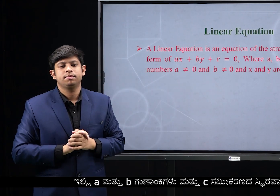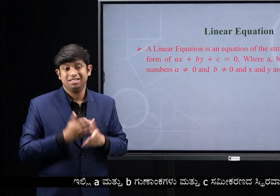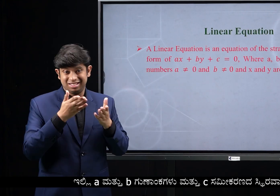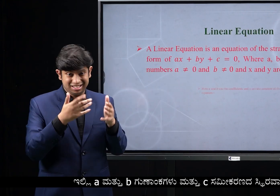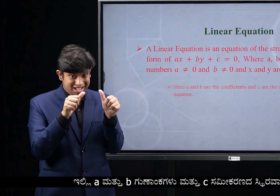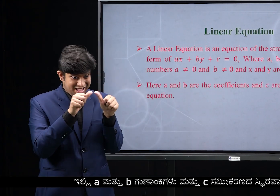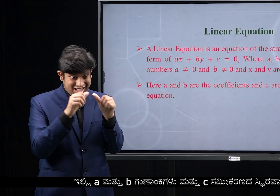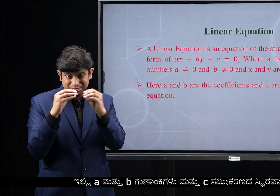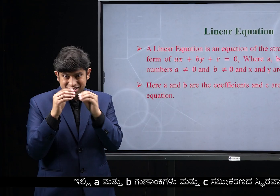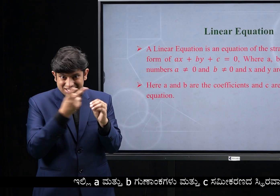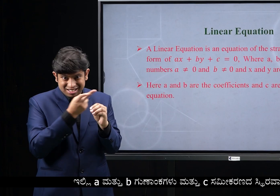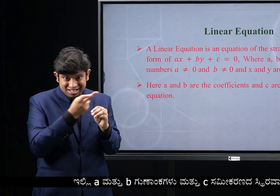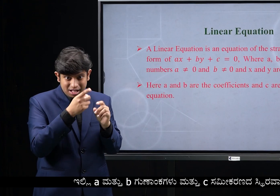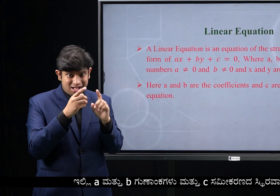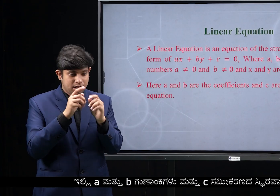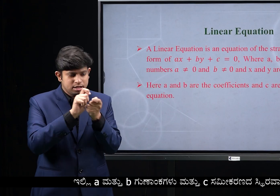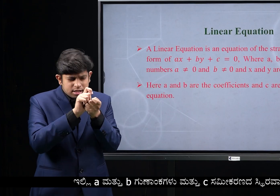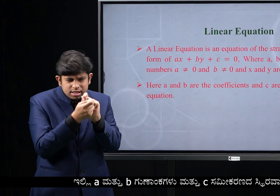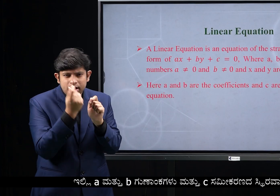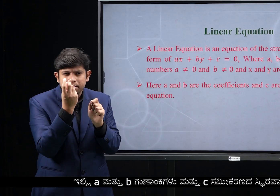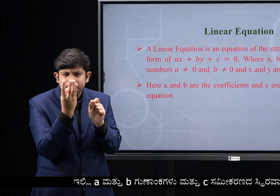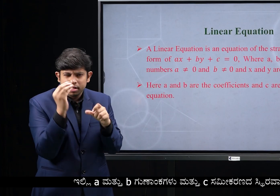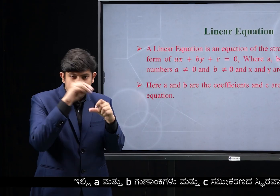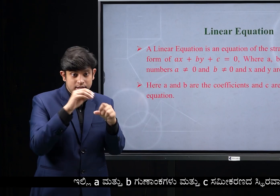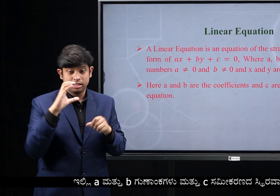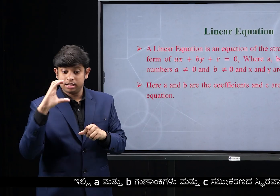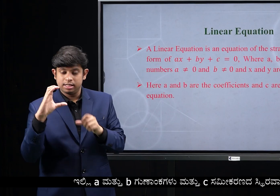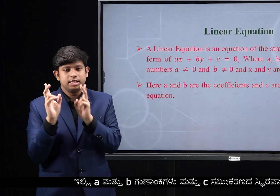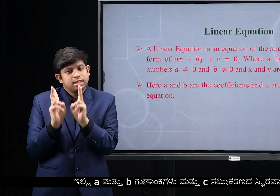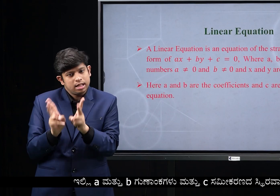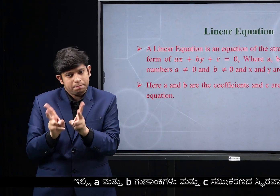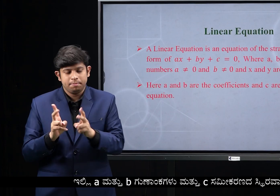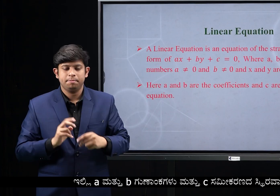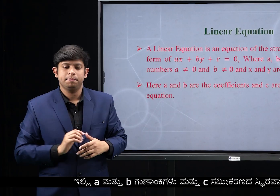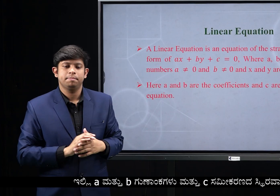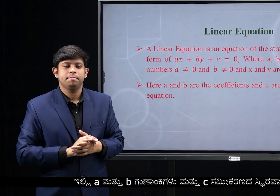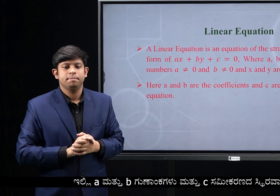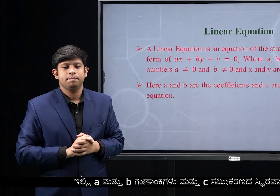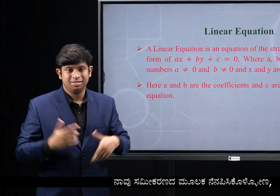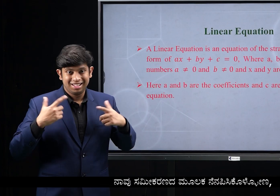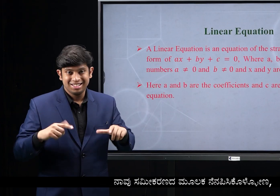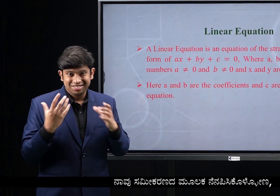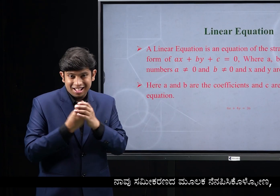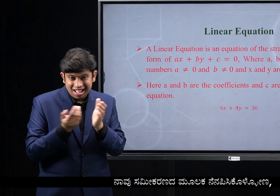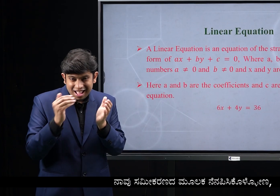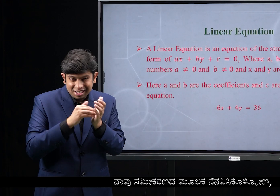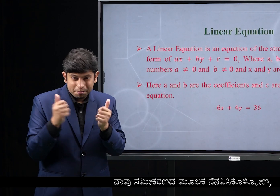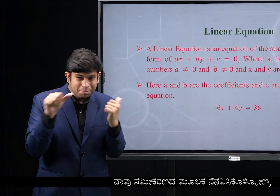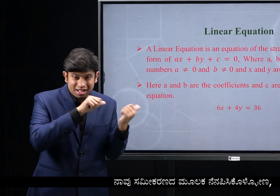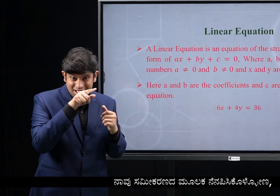ಇಲ್ಲಿ a ಮತ್ತು b ಗುಣಾಂಕಗಳು ಮತ್ತು c ಸಮೀಕರಣದ ಸ್ಥಿರವಾಗಿರುತ್ತದೆ. ನಾವು ಸಮೀಕರಣದ ಮೂಲಕ